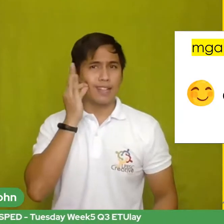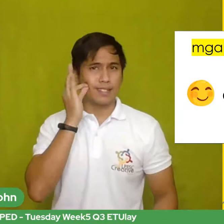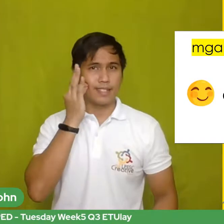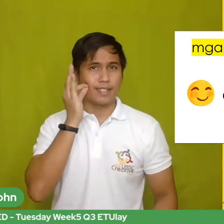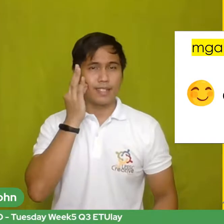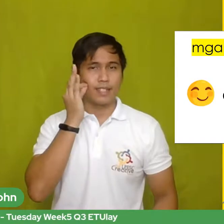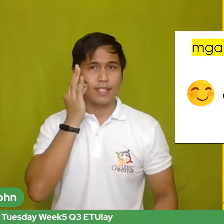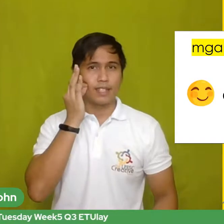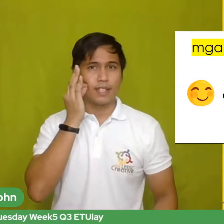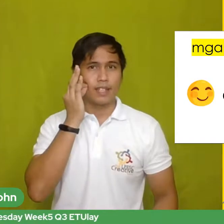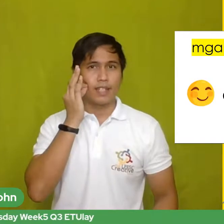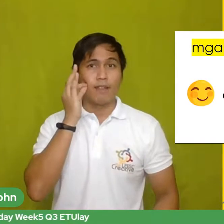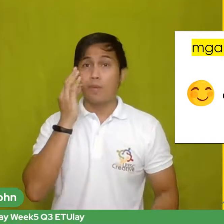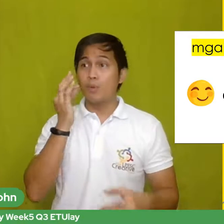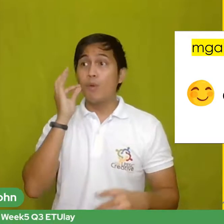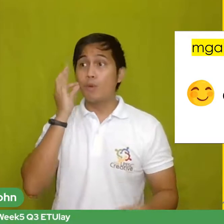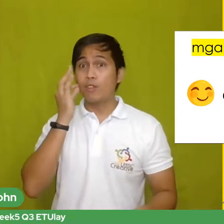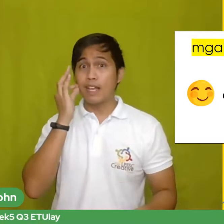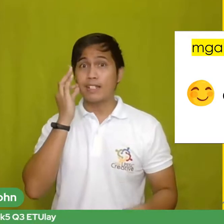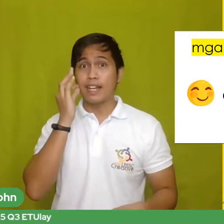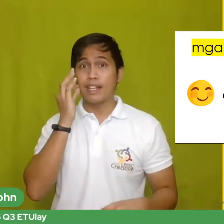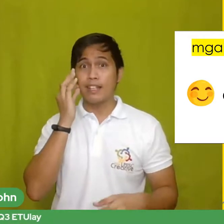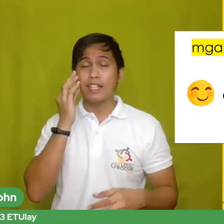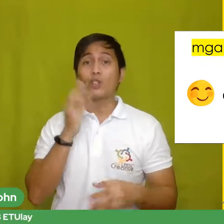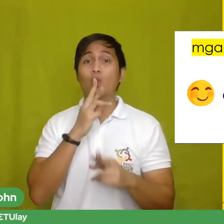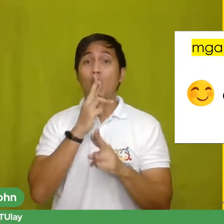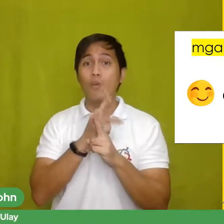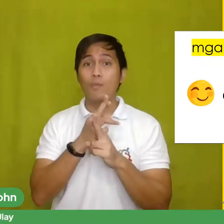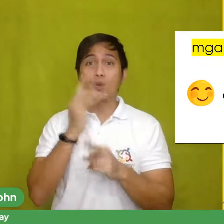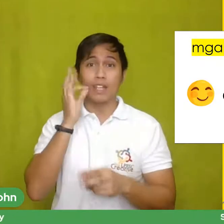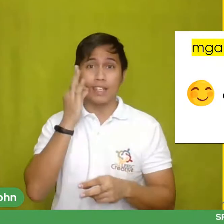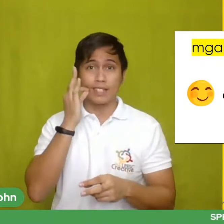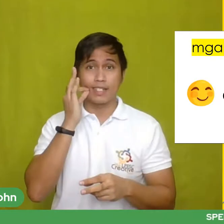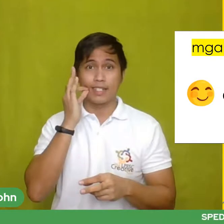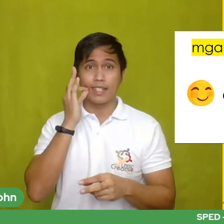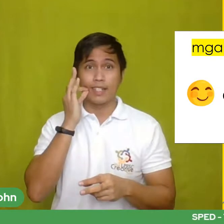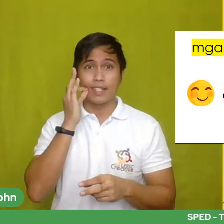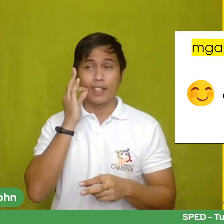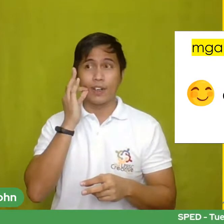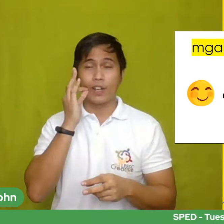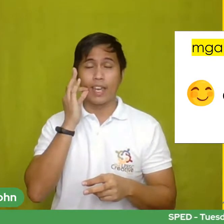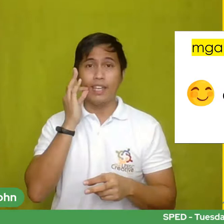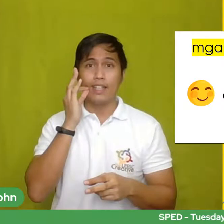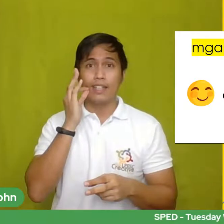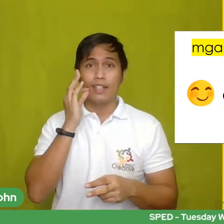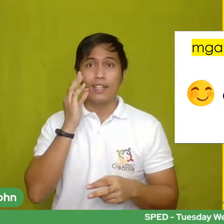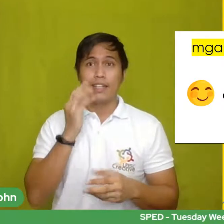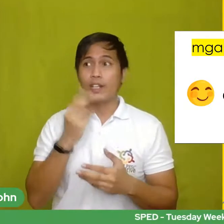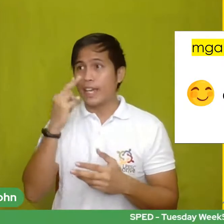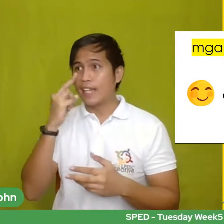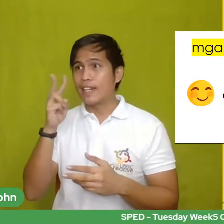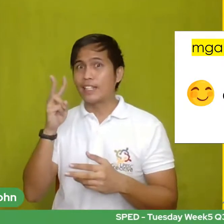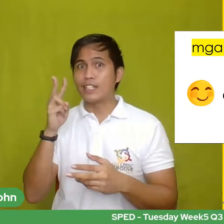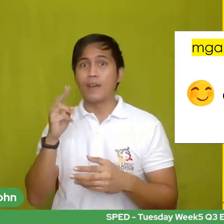Prutas. Mismong prutas, ha? Totoong prutas. Okay? Yung nakikita natin sa